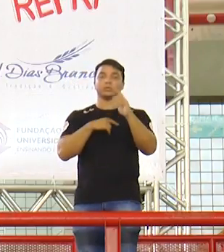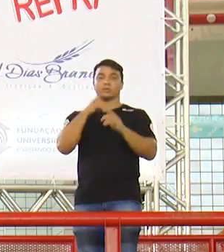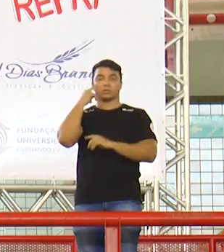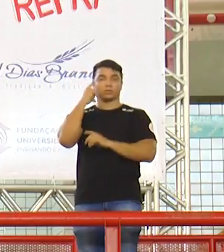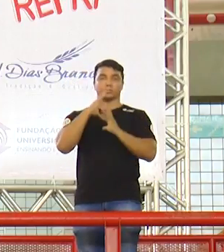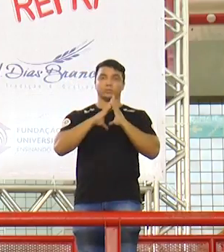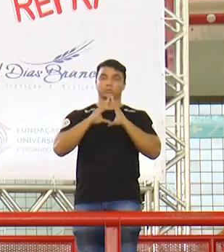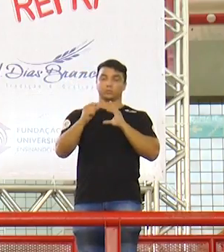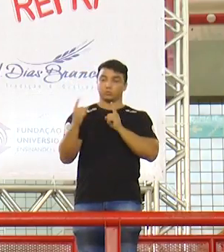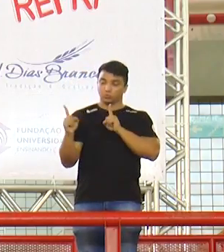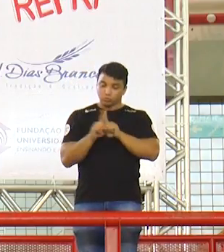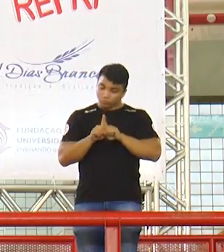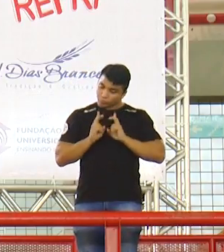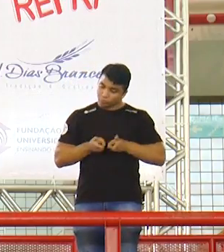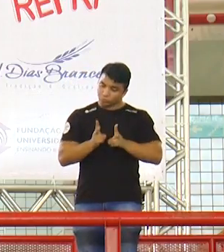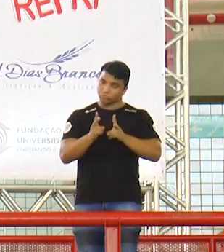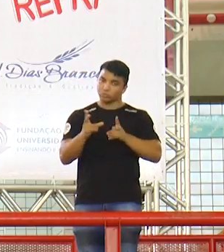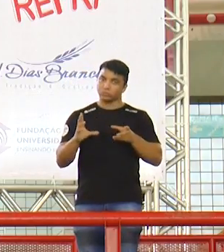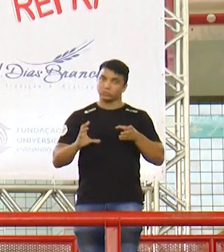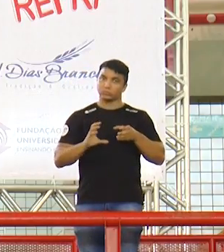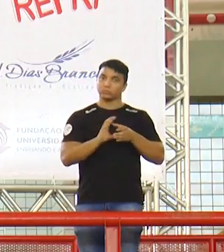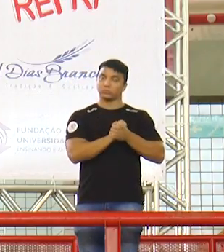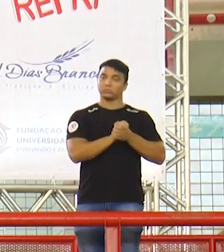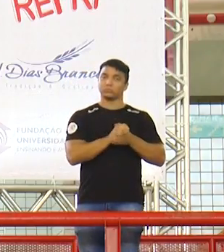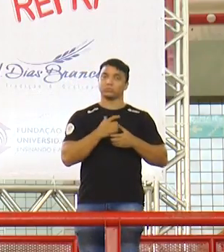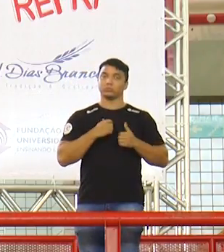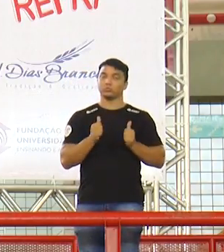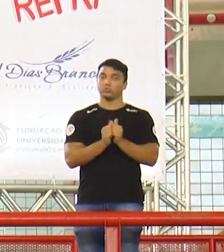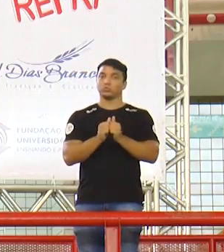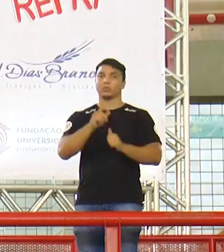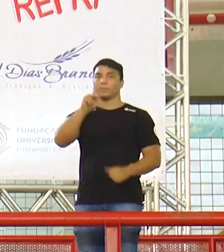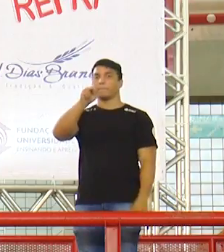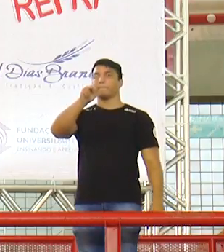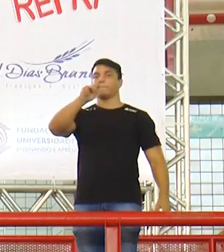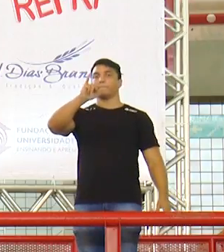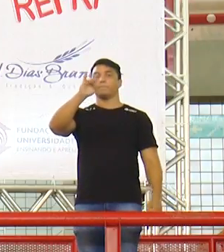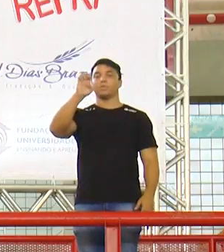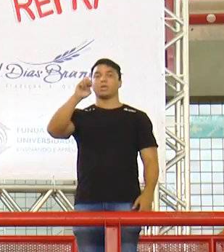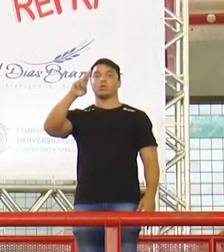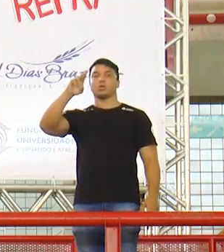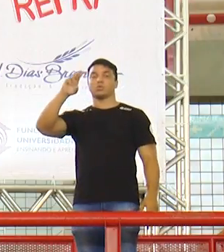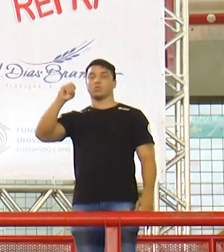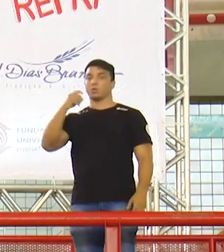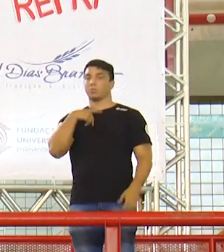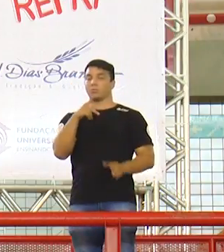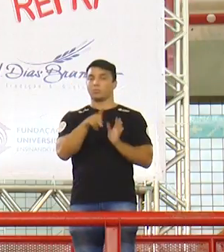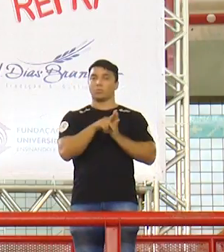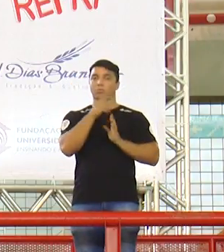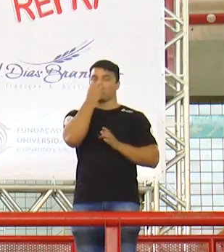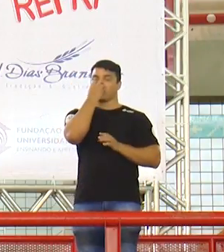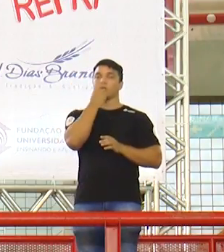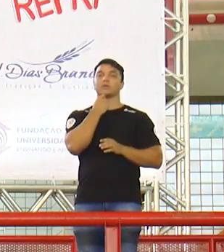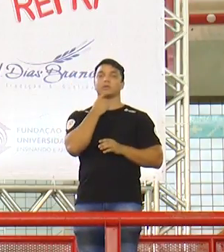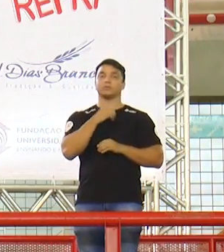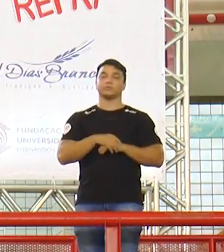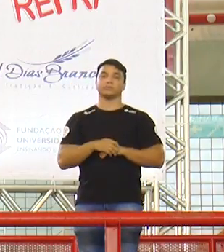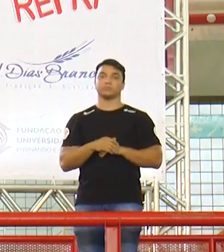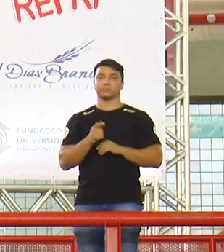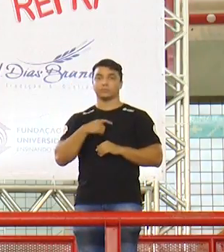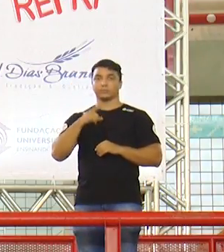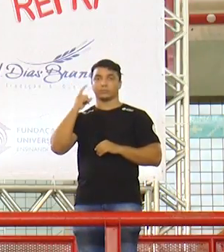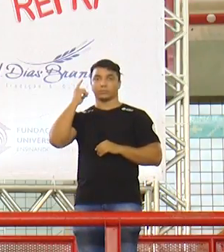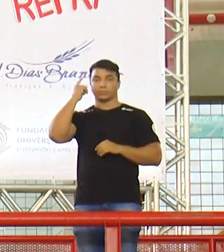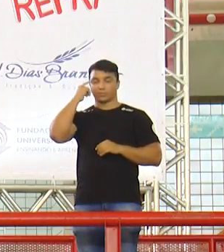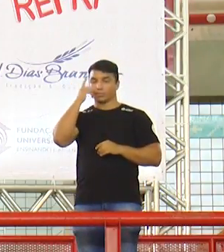Não saia do meu lado, segure o meu Pierrot molhado. Pierrot é palhaço em francês, tá? Desde ser maldoso. Segure